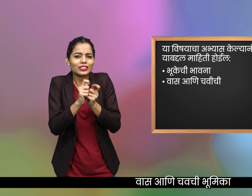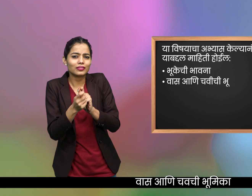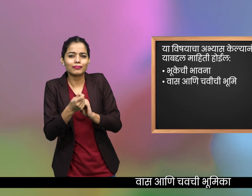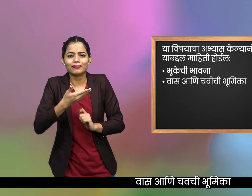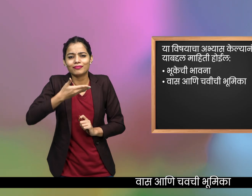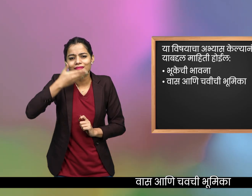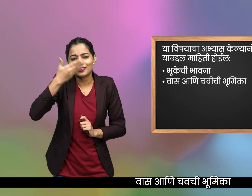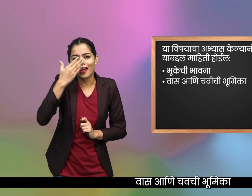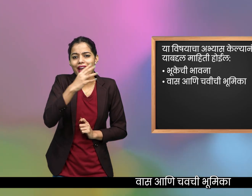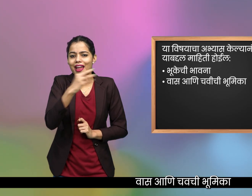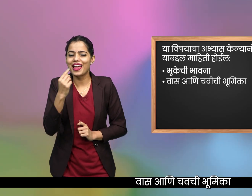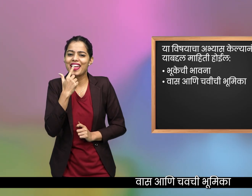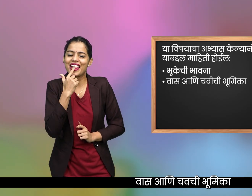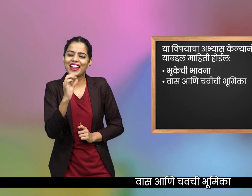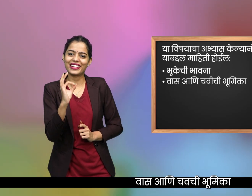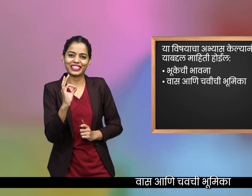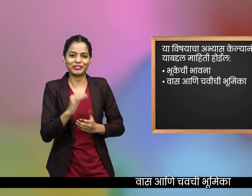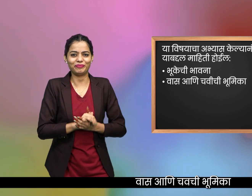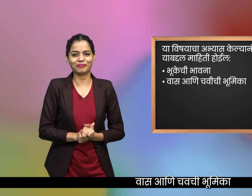वास आणि चवची भूमिका,